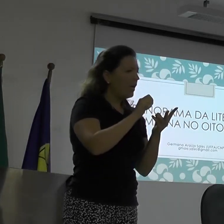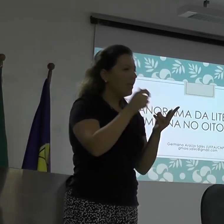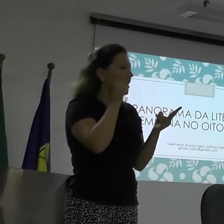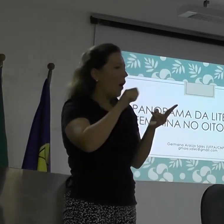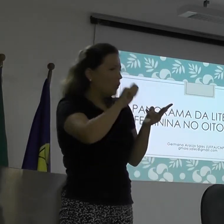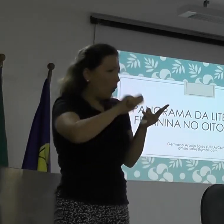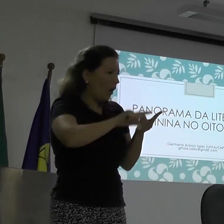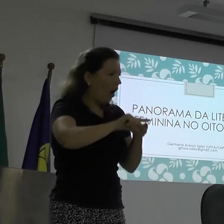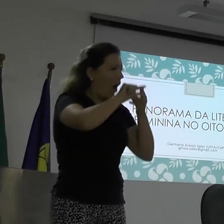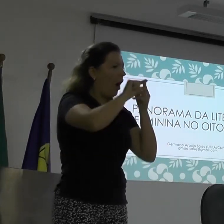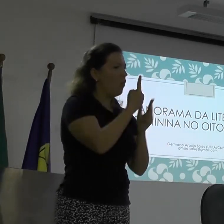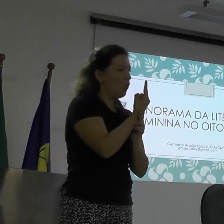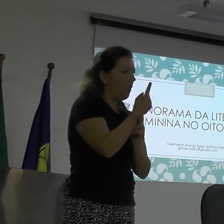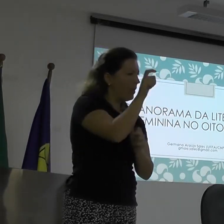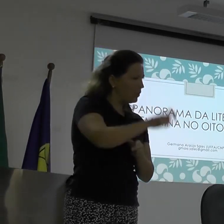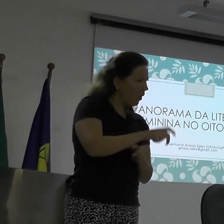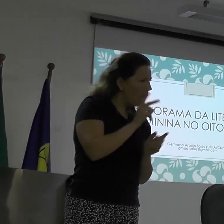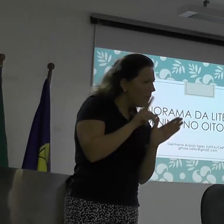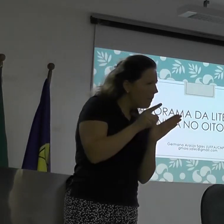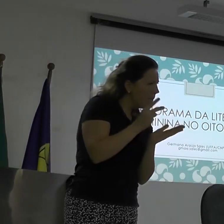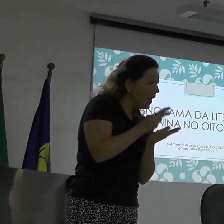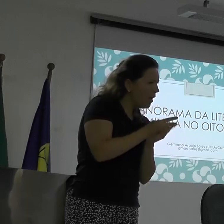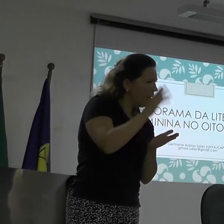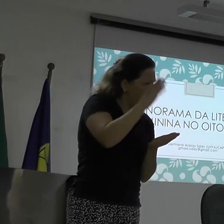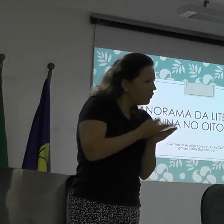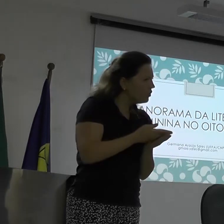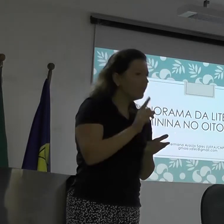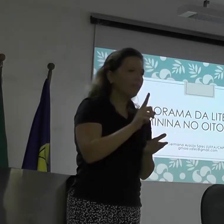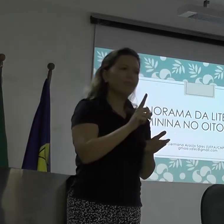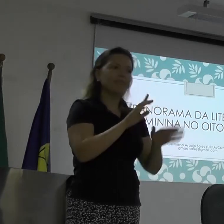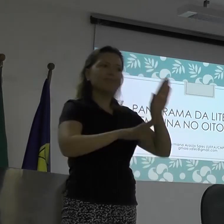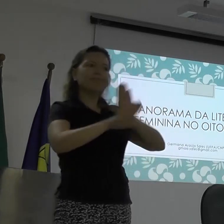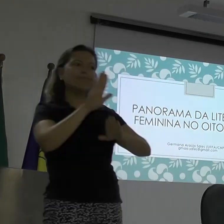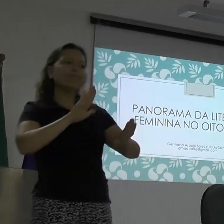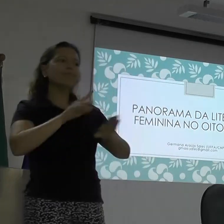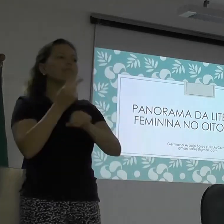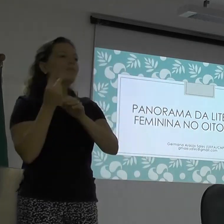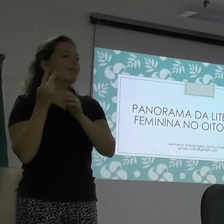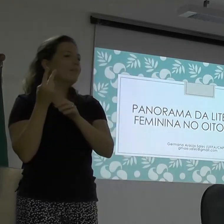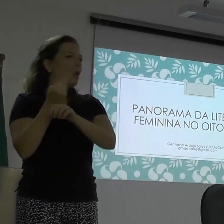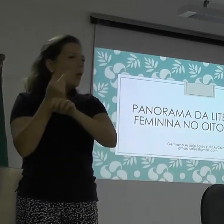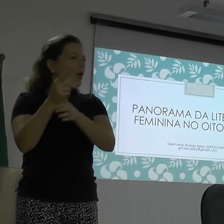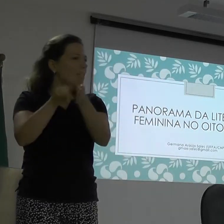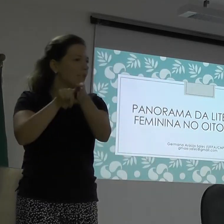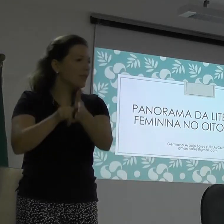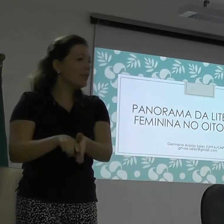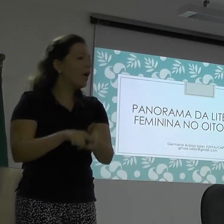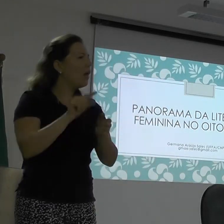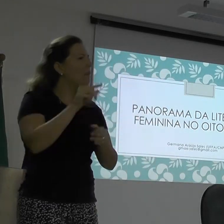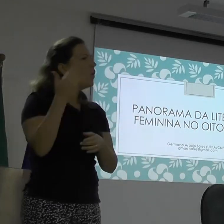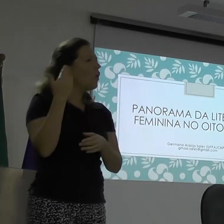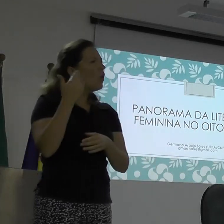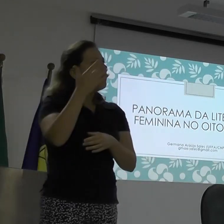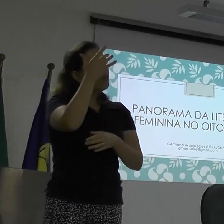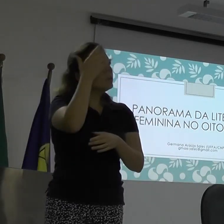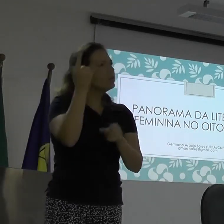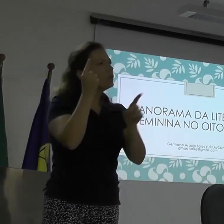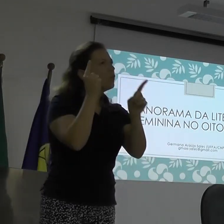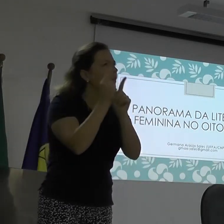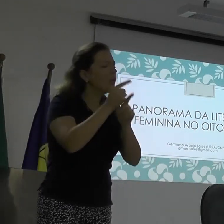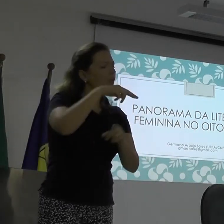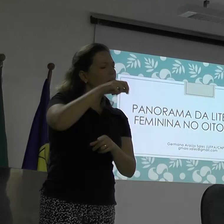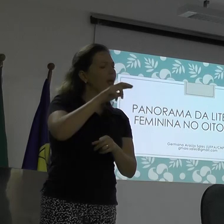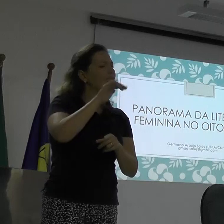chega depois. Tem um senhor, que eu não me lembro o nome agora, que descobriu que Narcisa não era Narcisa, que era Ana